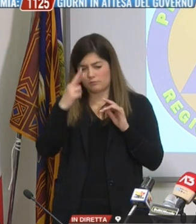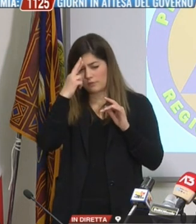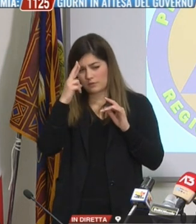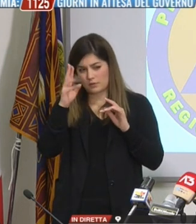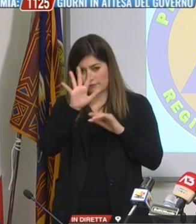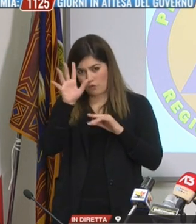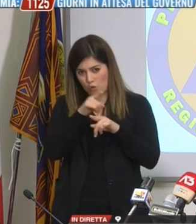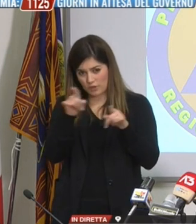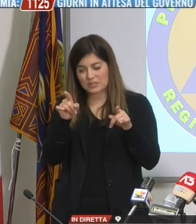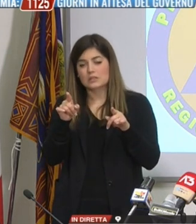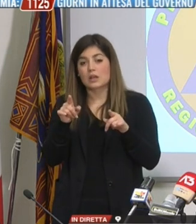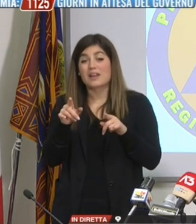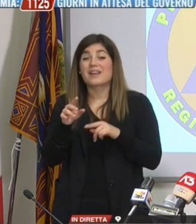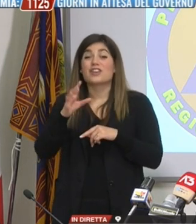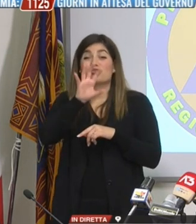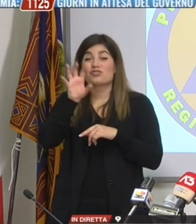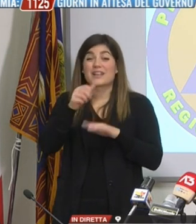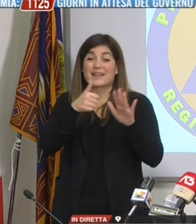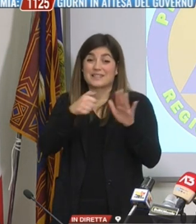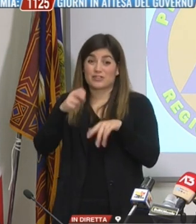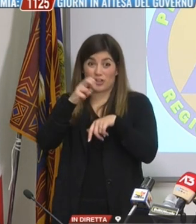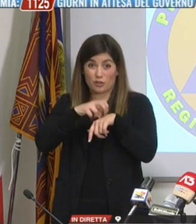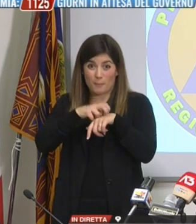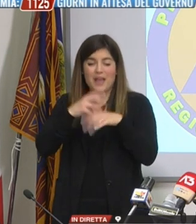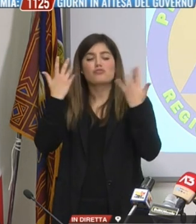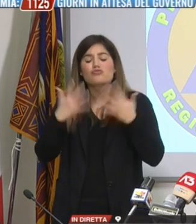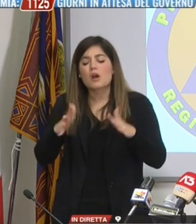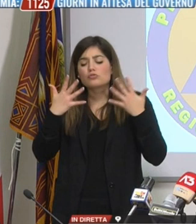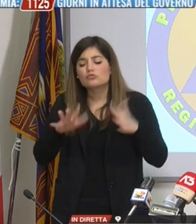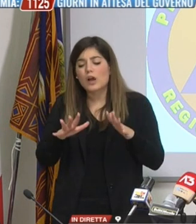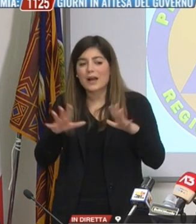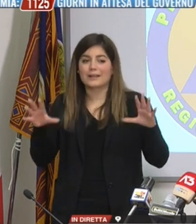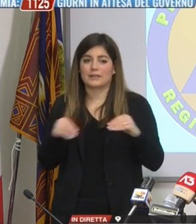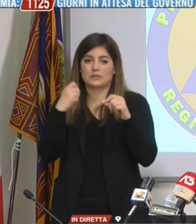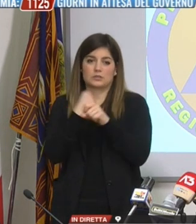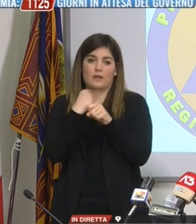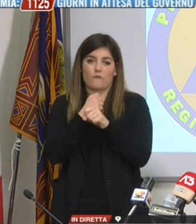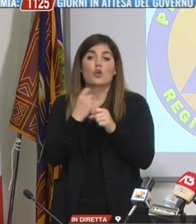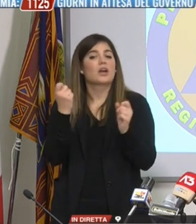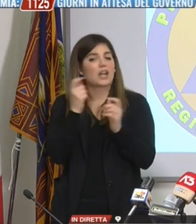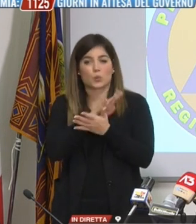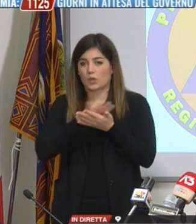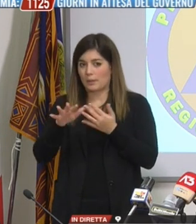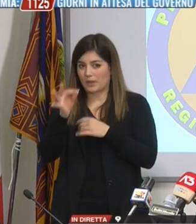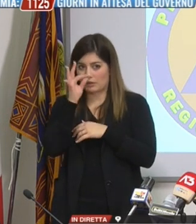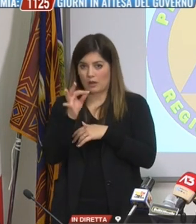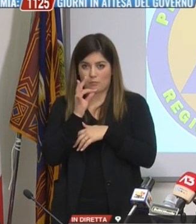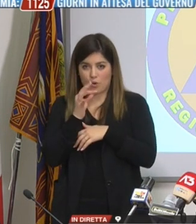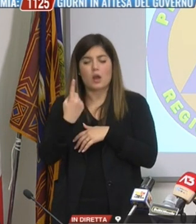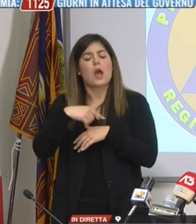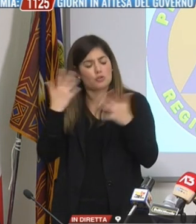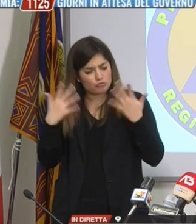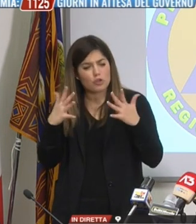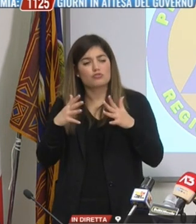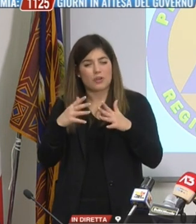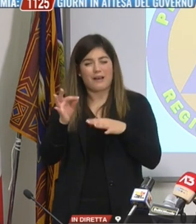circa 600 medici che ci facevano i tamponi gratuitamente e avevamo già iniziato a fornire a questi medici i